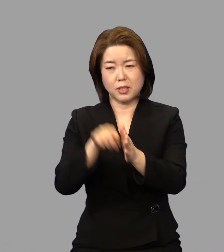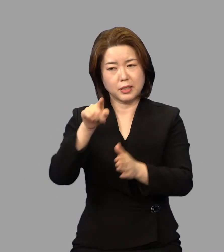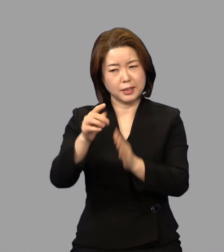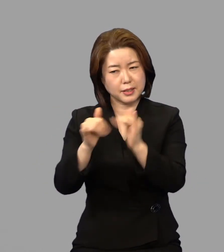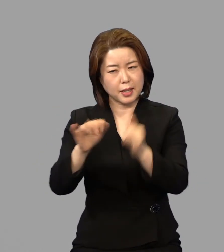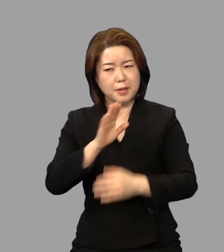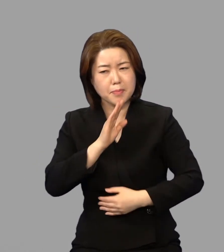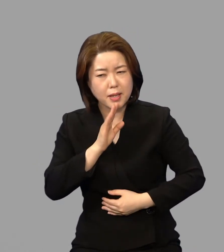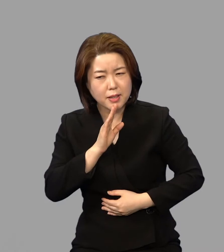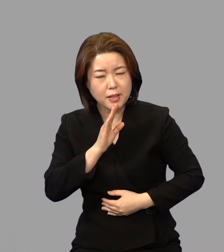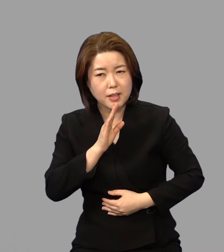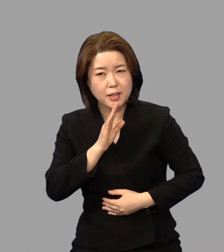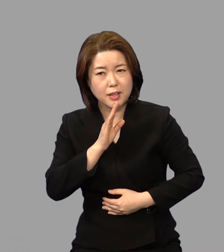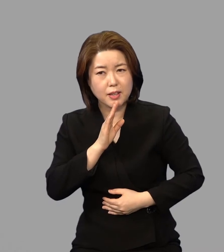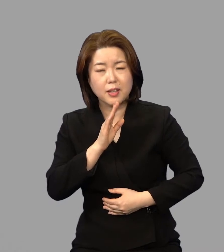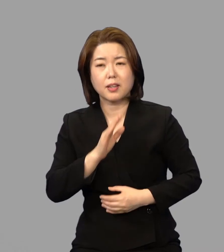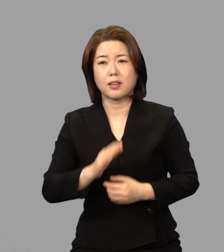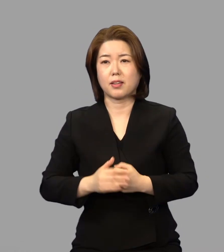사람인지,